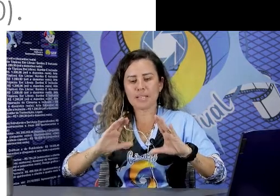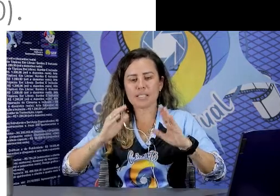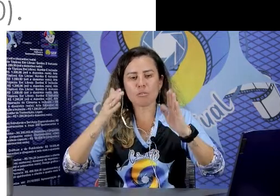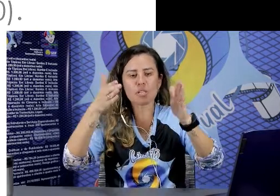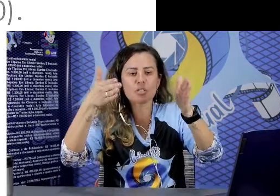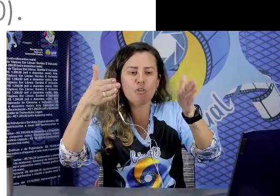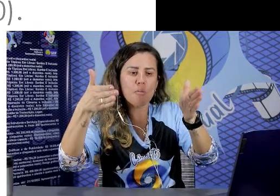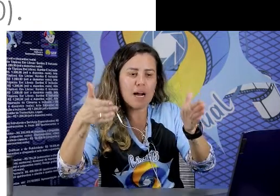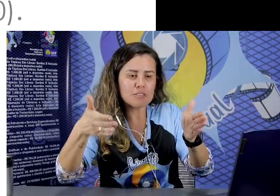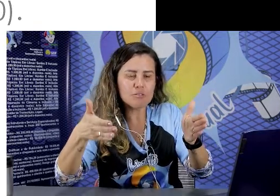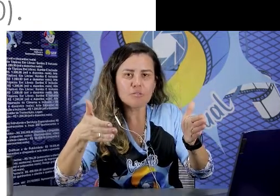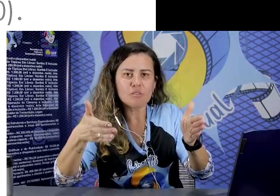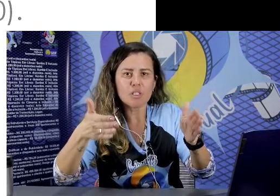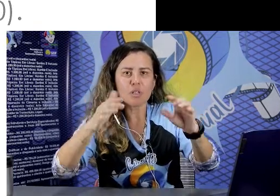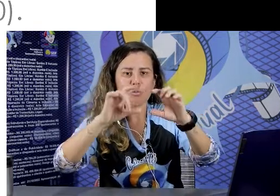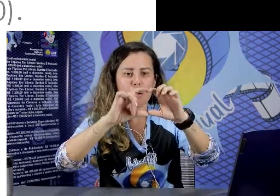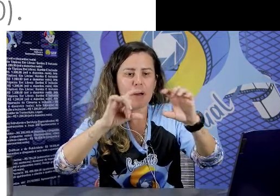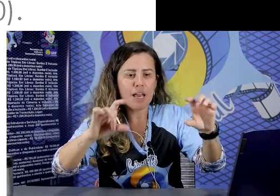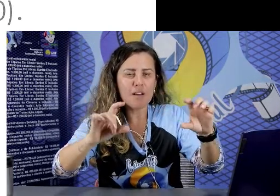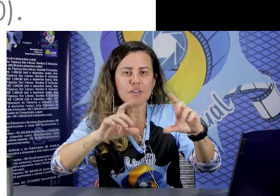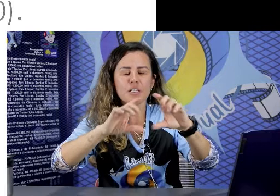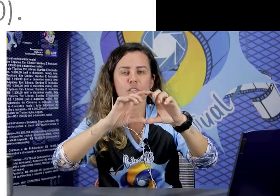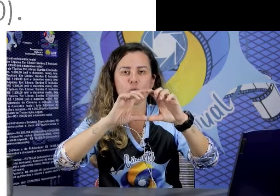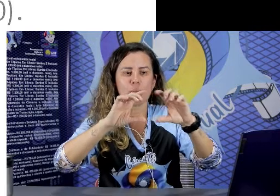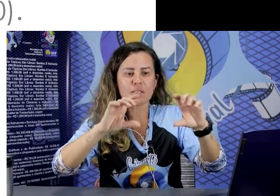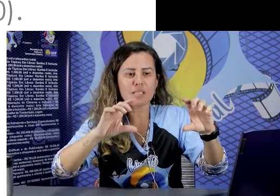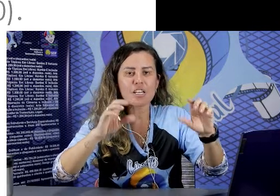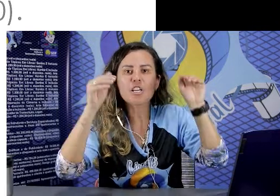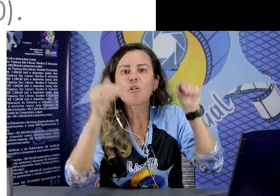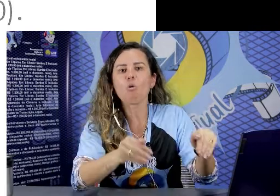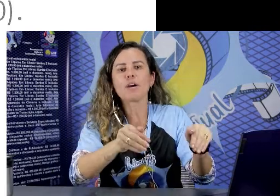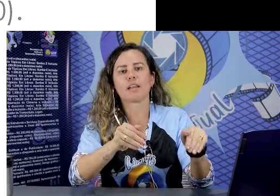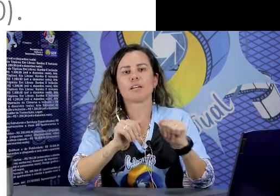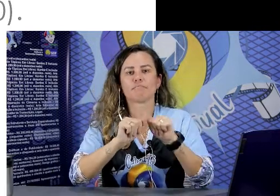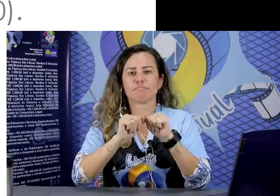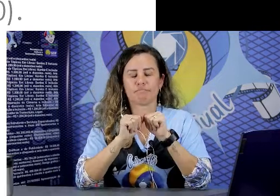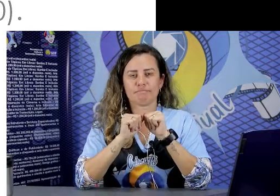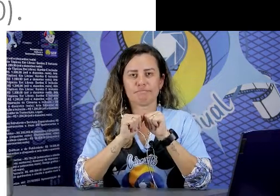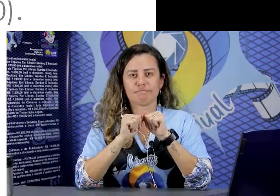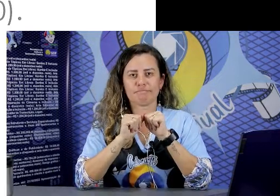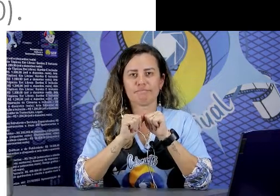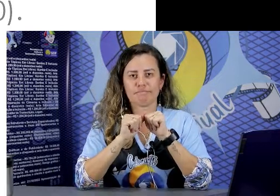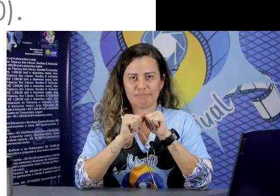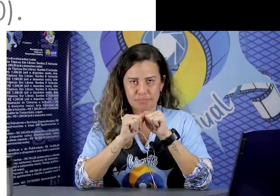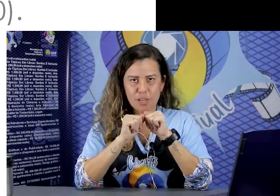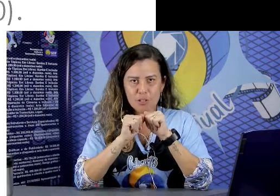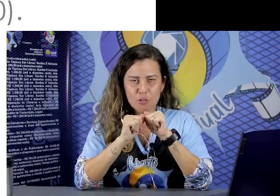sendo transformado numa palavra, numa mensagem concreta. Não é isso?